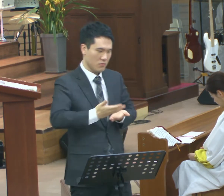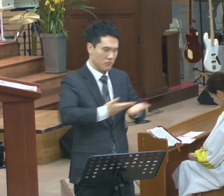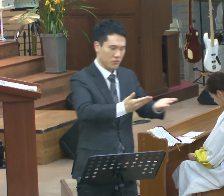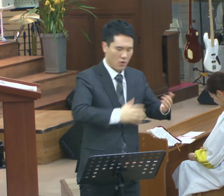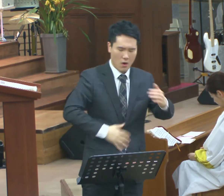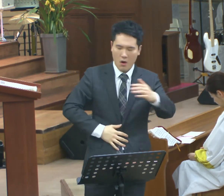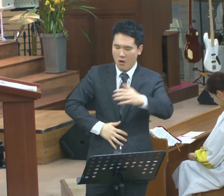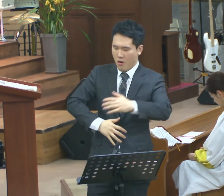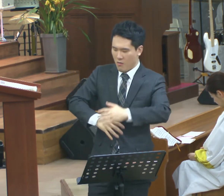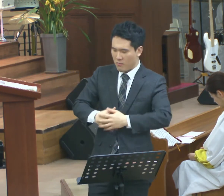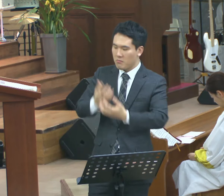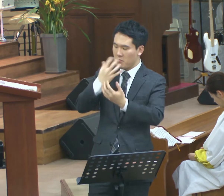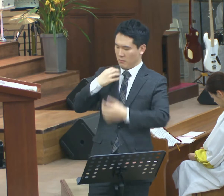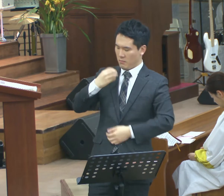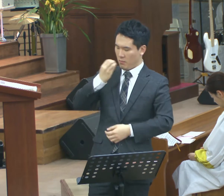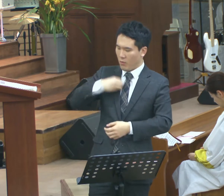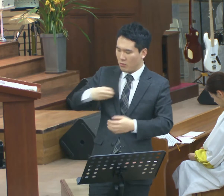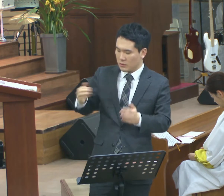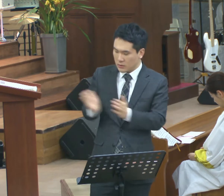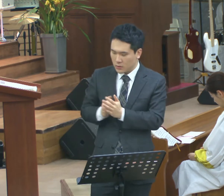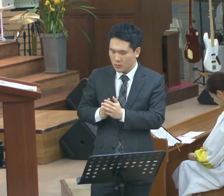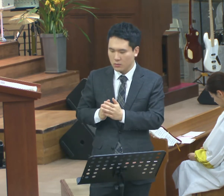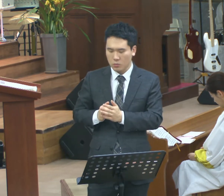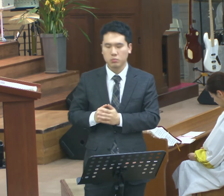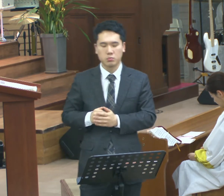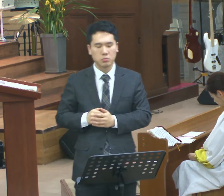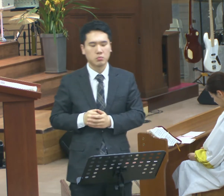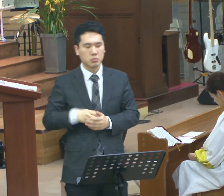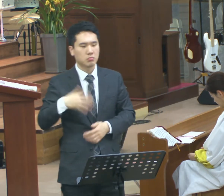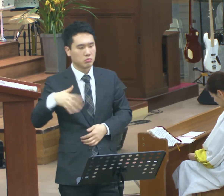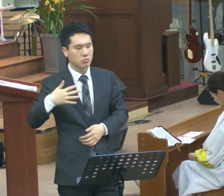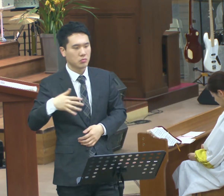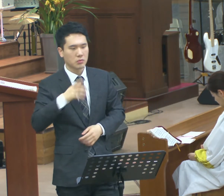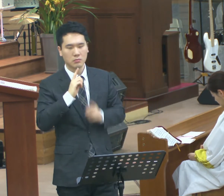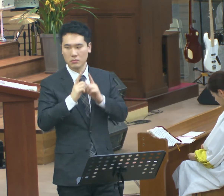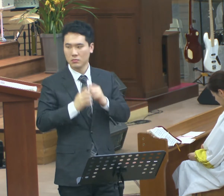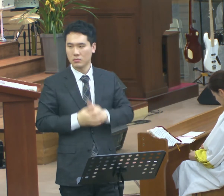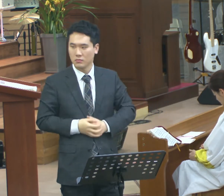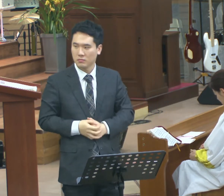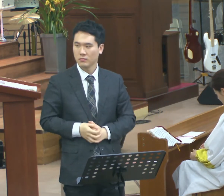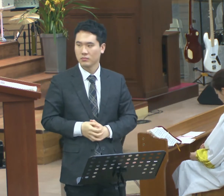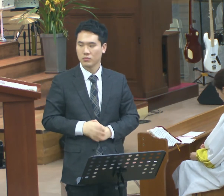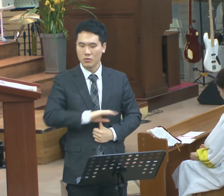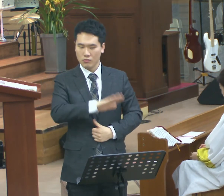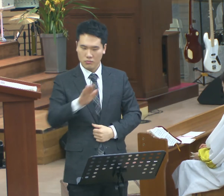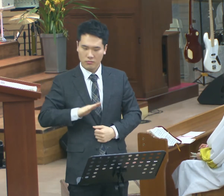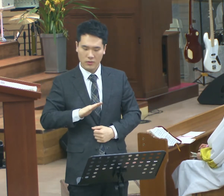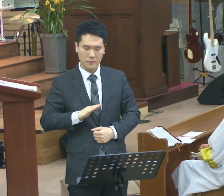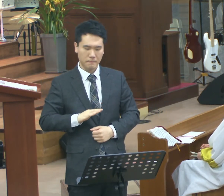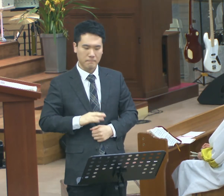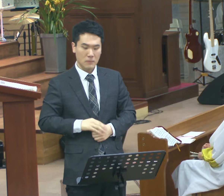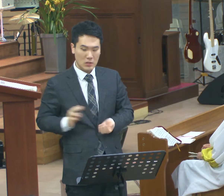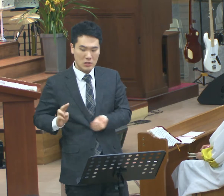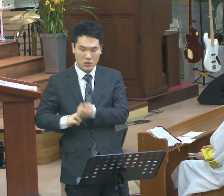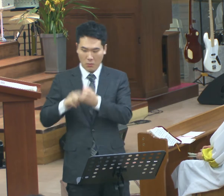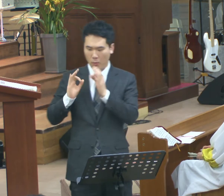있어요. 충분히 이해가 됩니다. 여러분 기적은 우리를 들뜨게 하고 우리를 본질에서